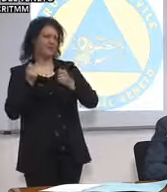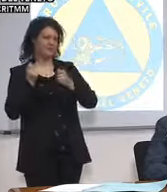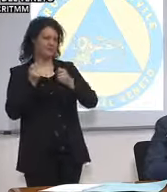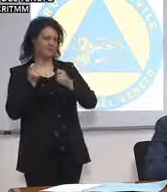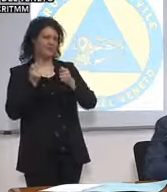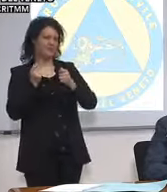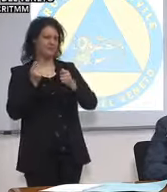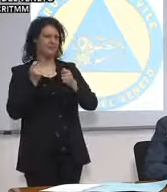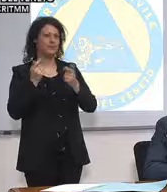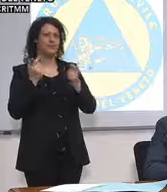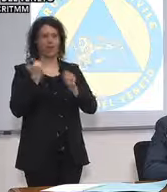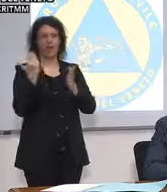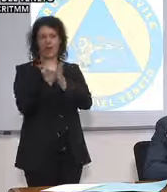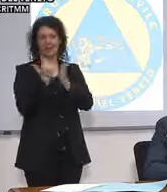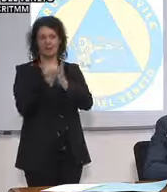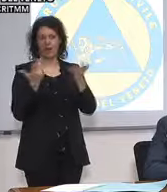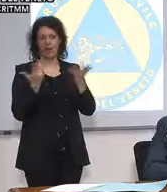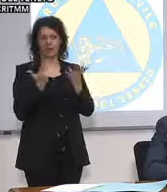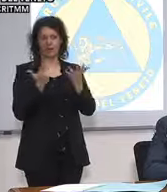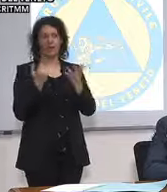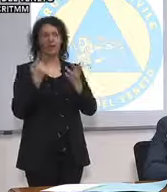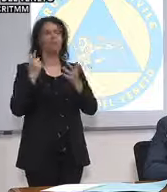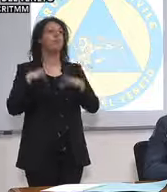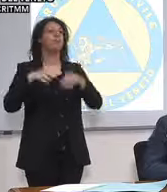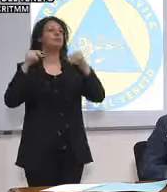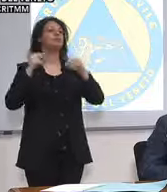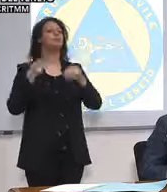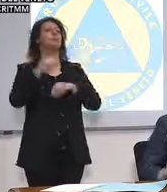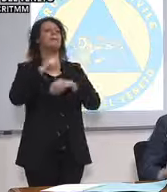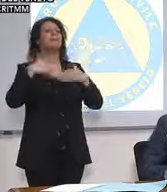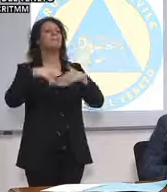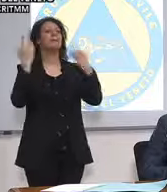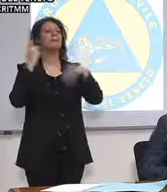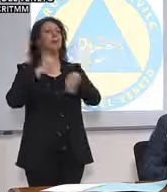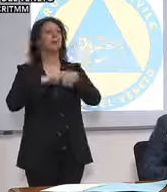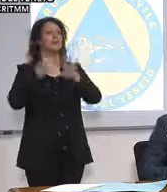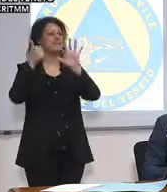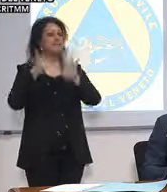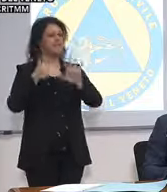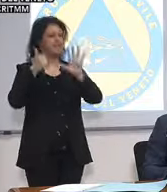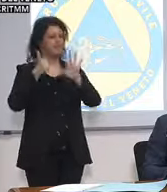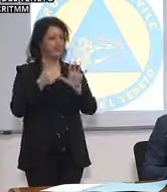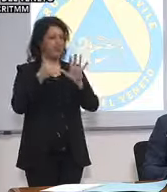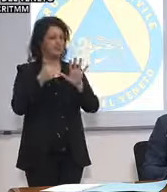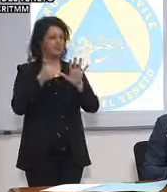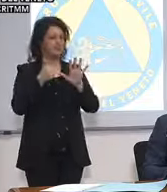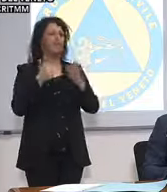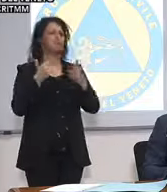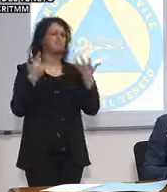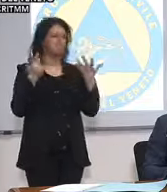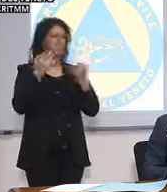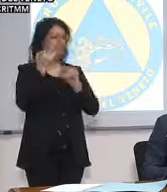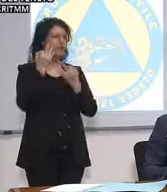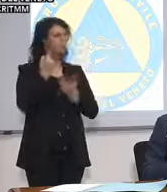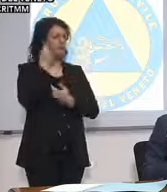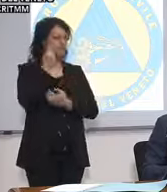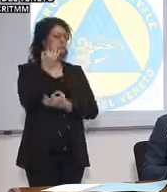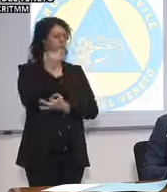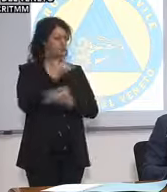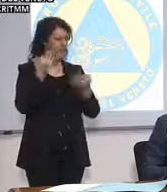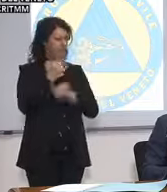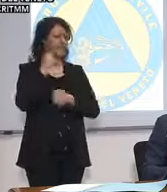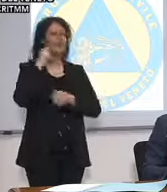già recando fra un'ora e dice: ma cosa sia sta roba? Domani mattina alle 6 penso che sia più che ragionevole e rispettoso di chi